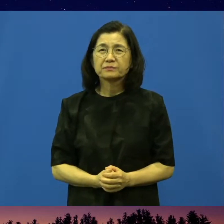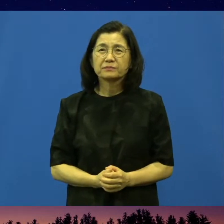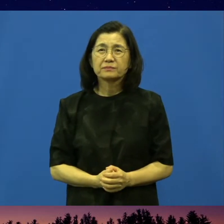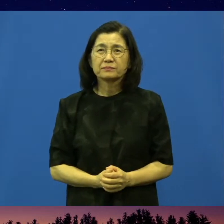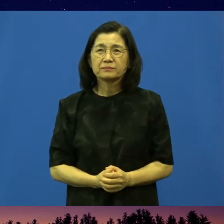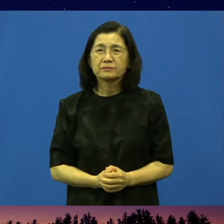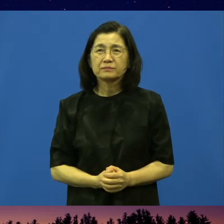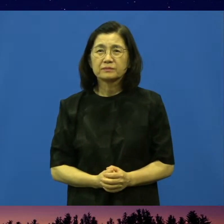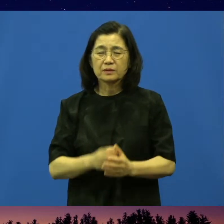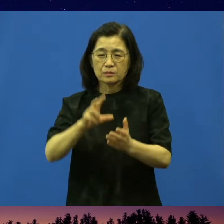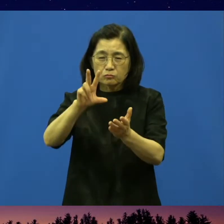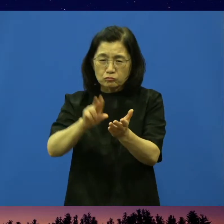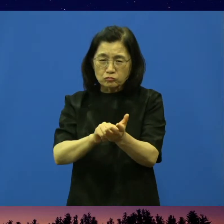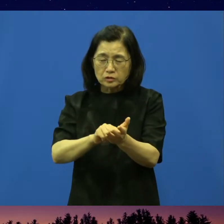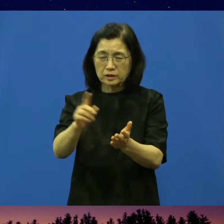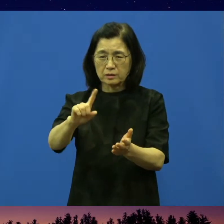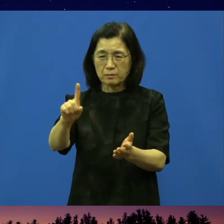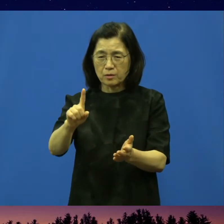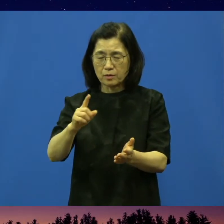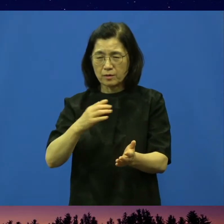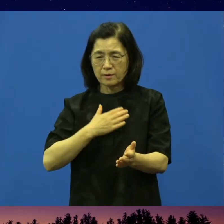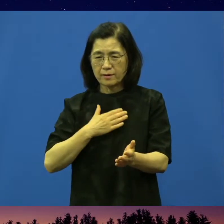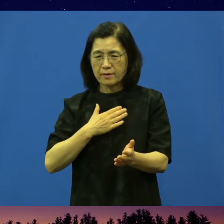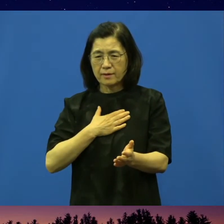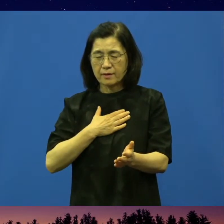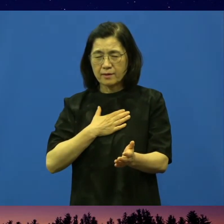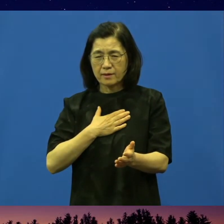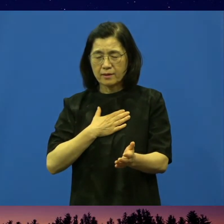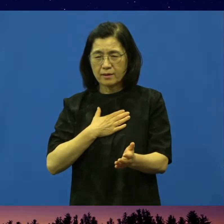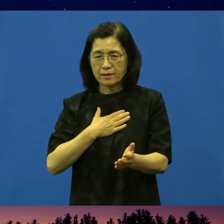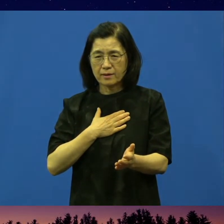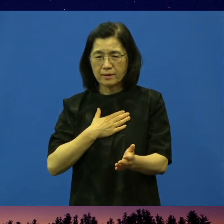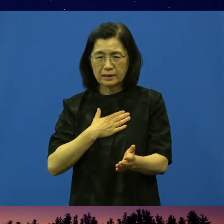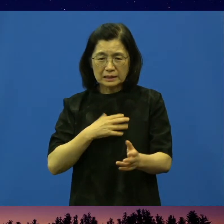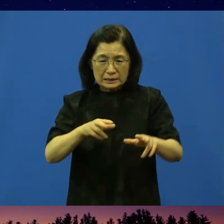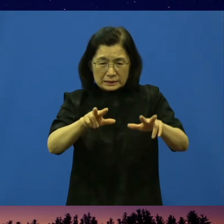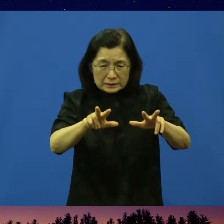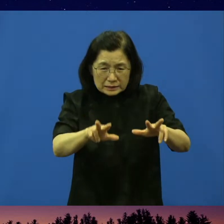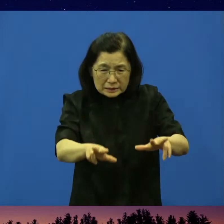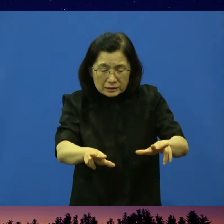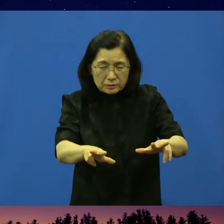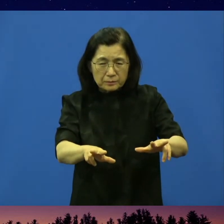문제는 우리의 믿음이에요. 당장 눈에 띄는 대안보다 하나님을 더 신뢰할 수 있느냐?